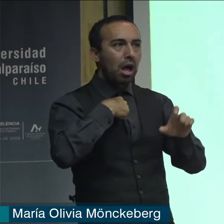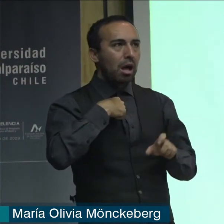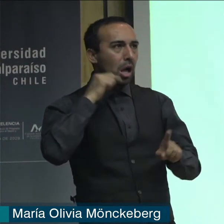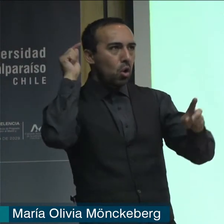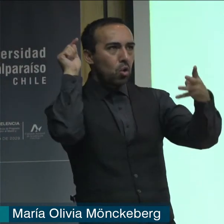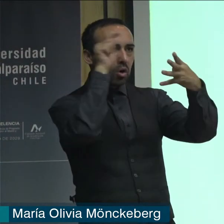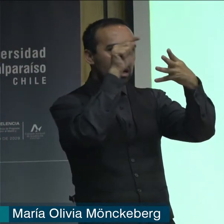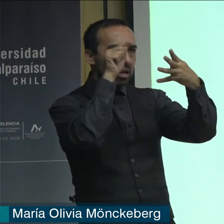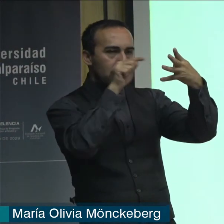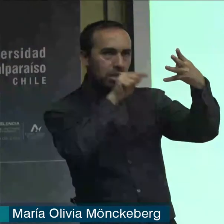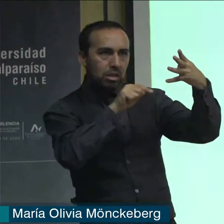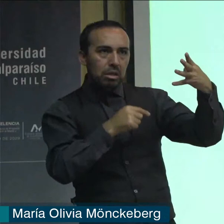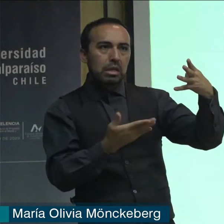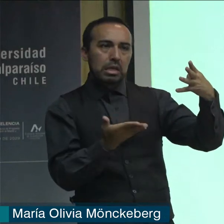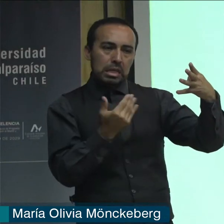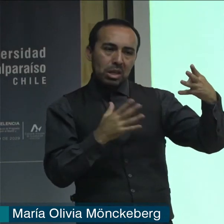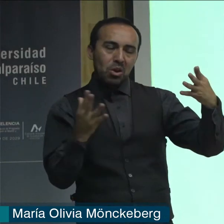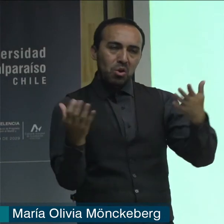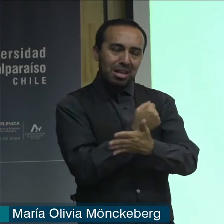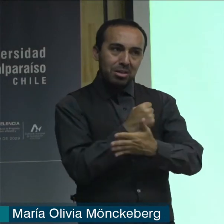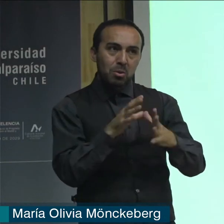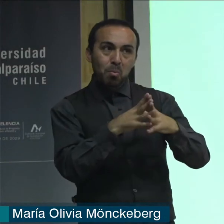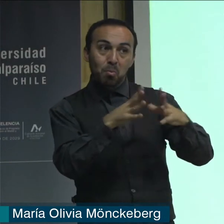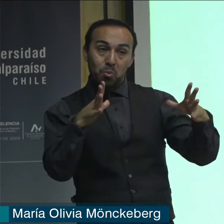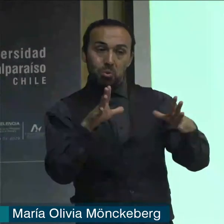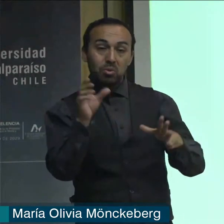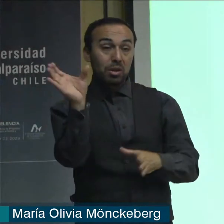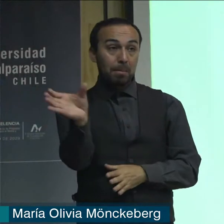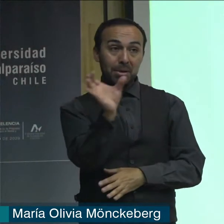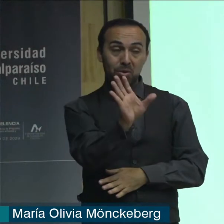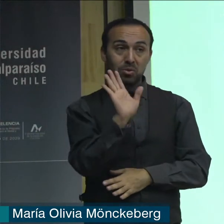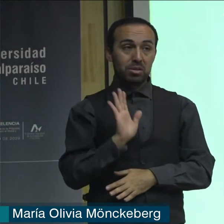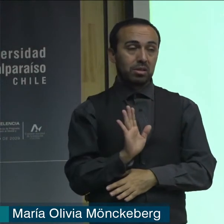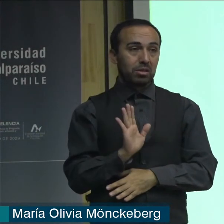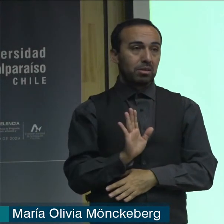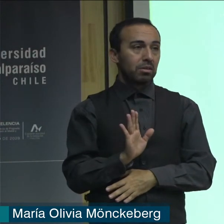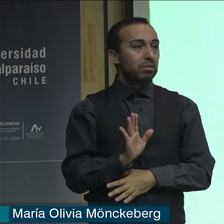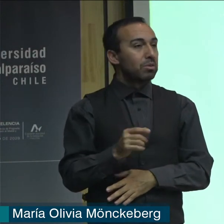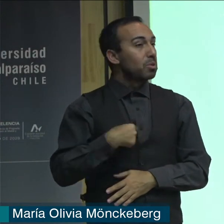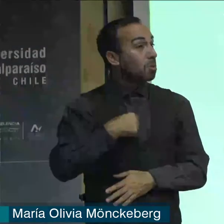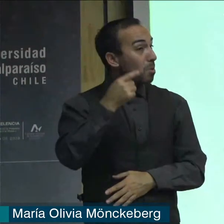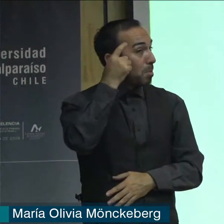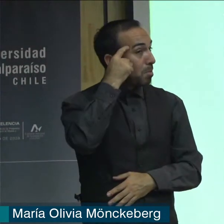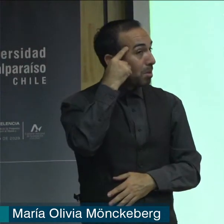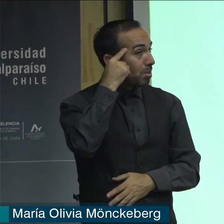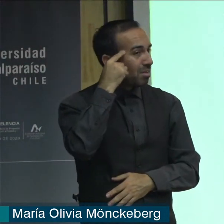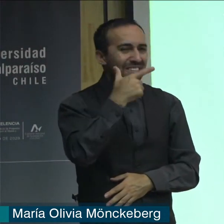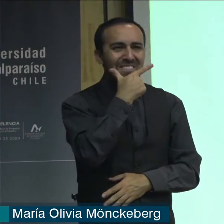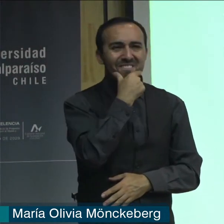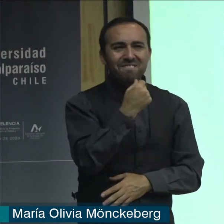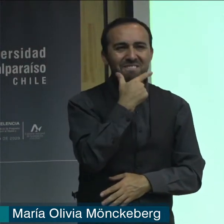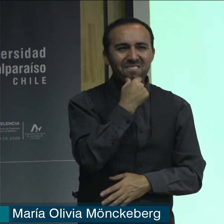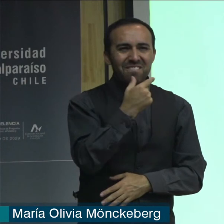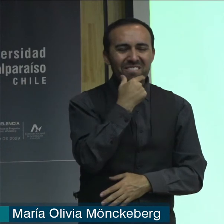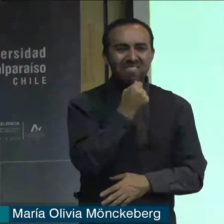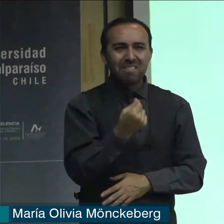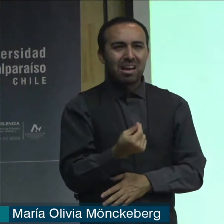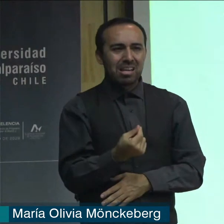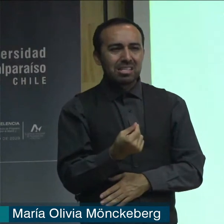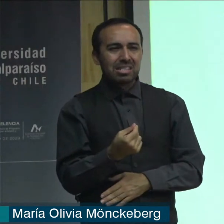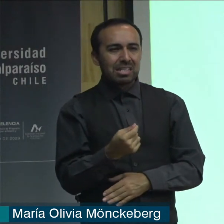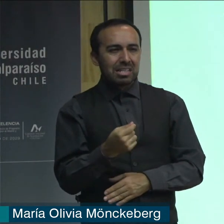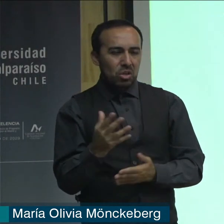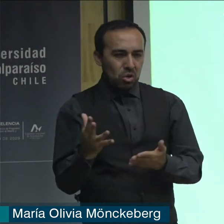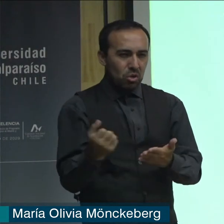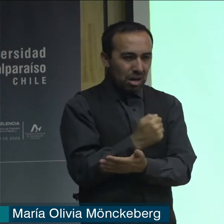muchos más de los que alcanzaba a decir ahora y creo que por eso no es fácil efectuar los profundos cambios